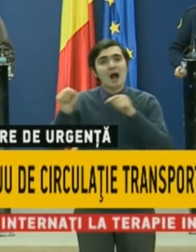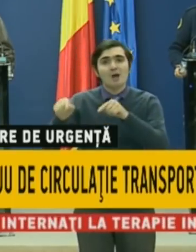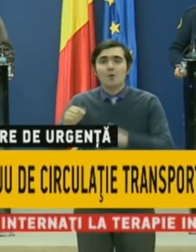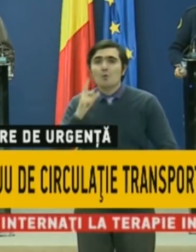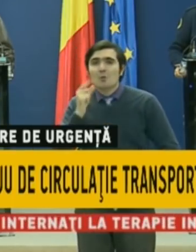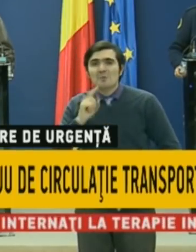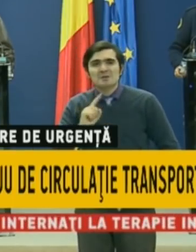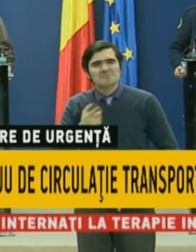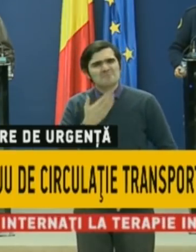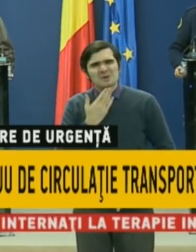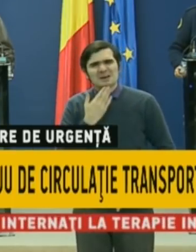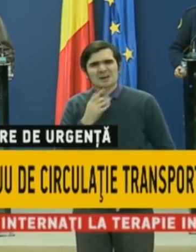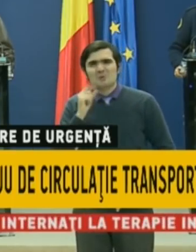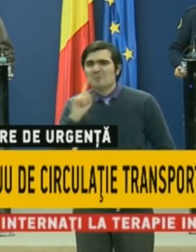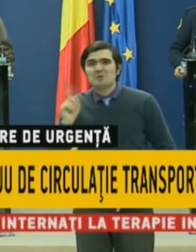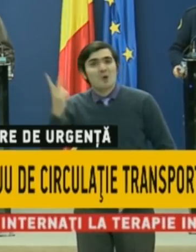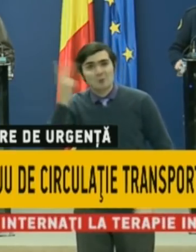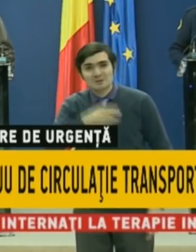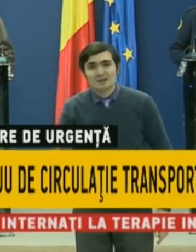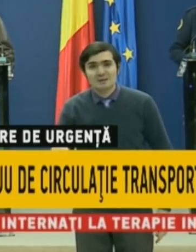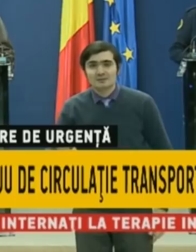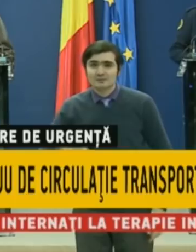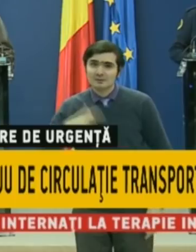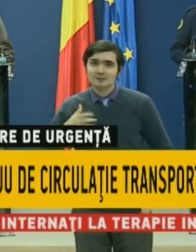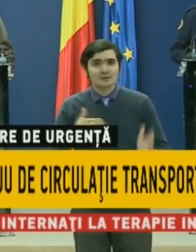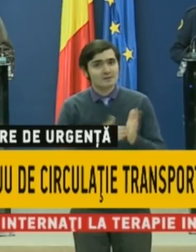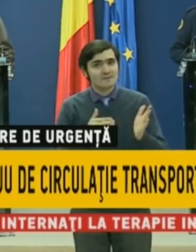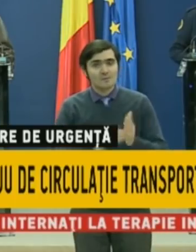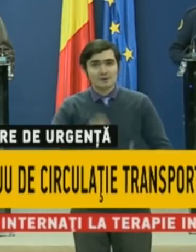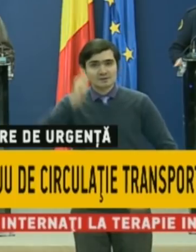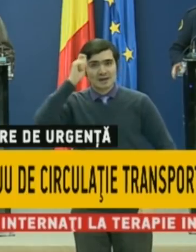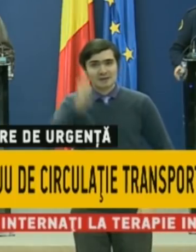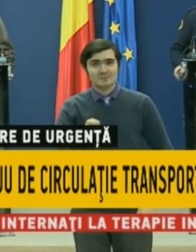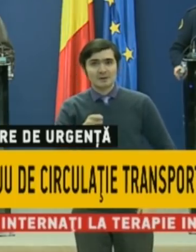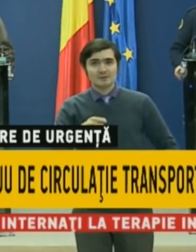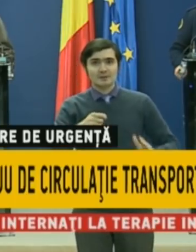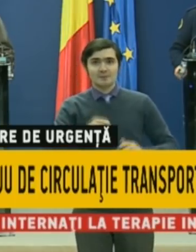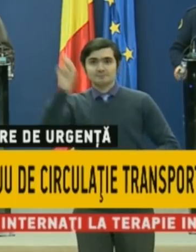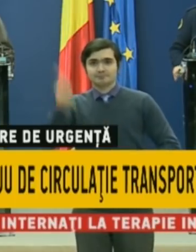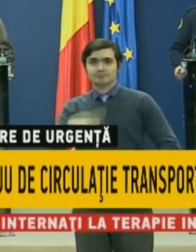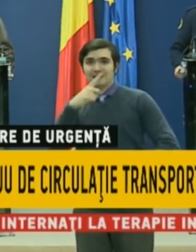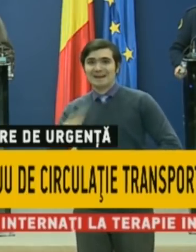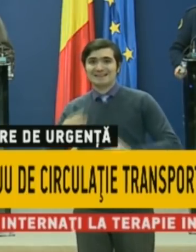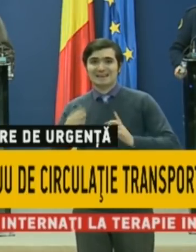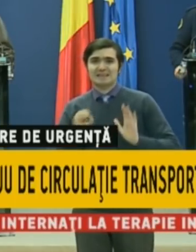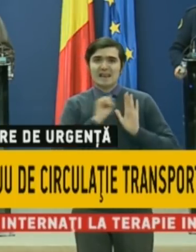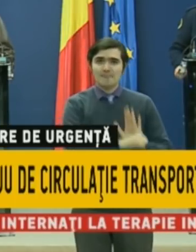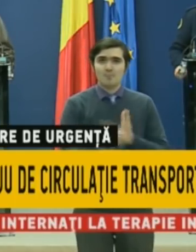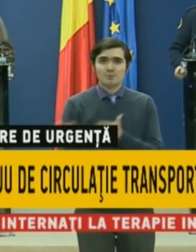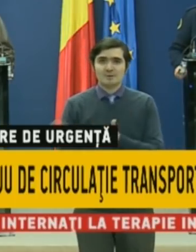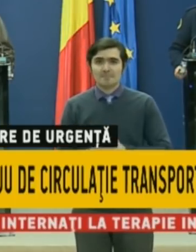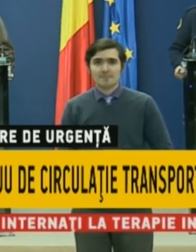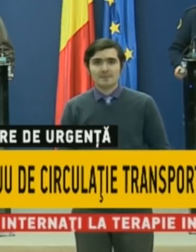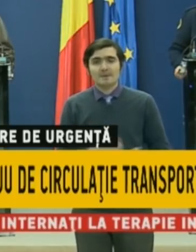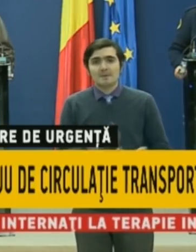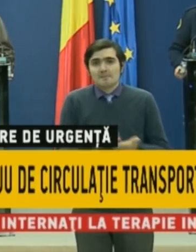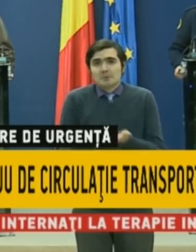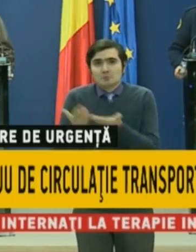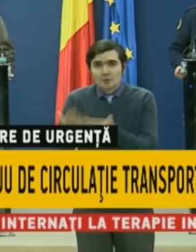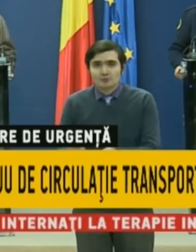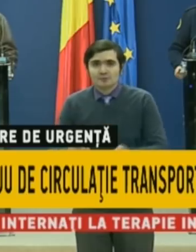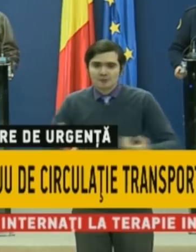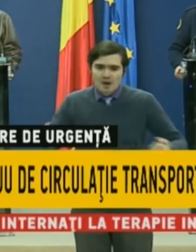oamenii nu au înțeles, din păcate, că este nevoie să respecte restricțiile impuse. Fapt pentru care